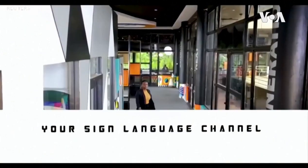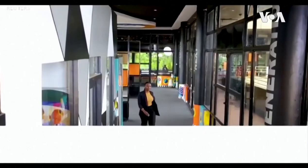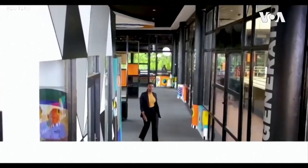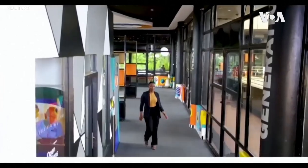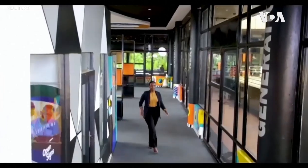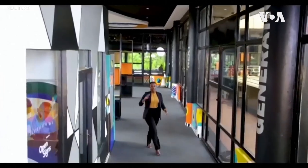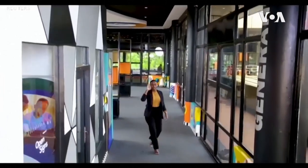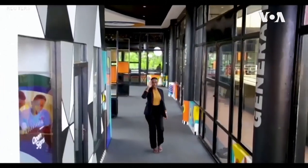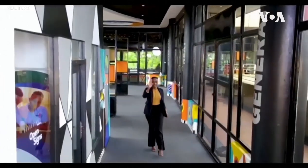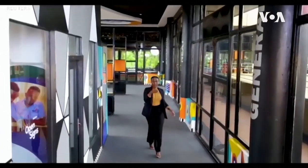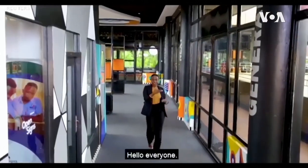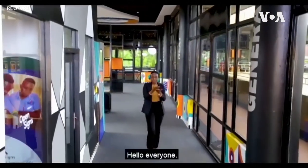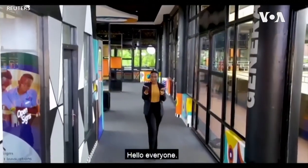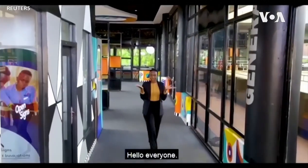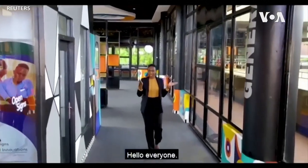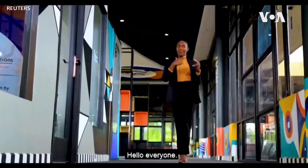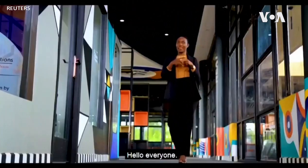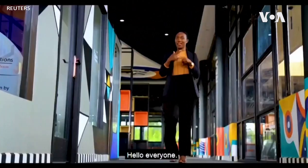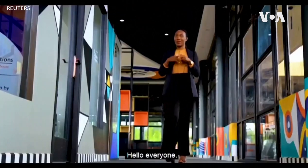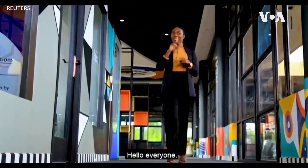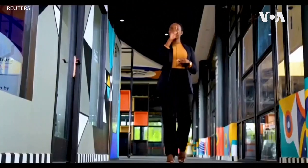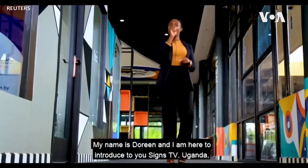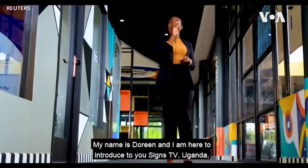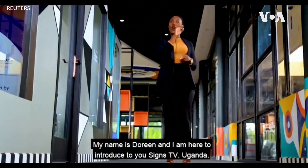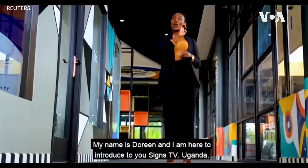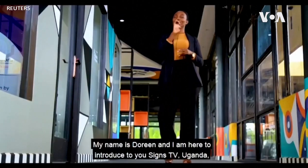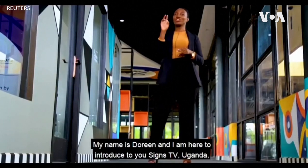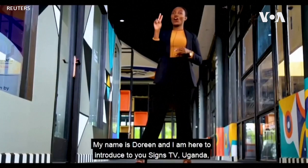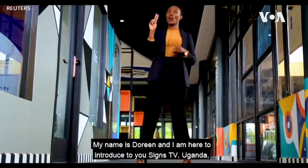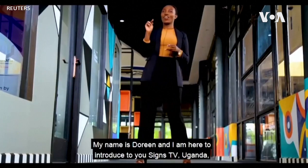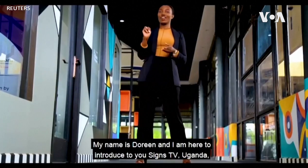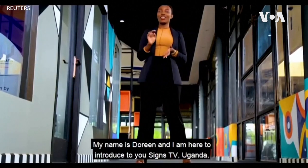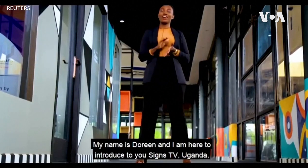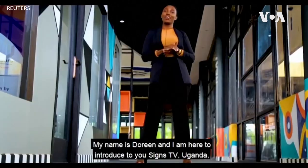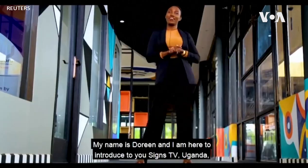ils ont fondé Science TV, qui diffuse des bulletins d'information pour les sourds et par les sourds.